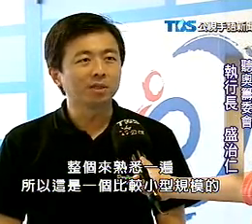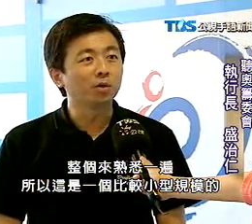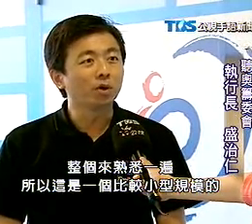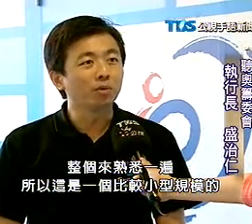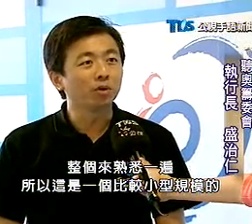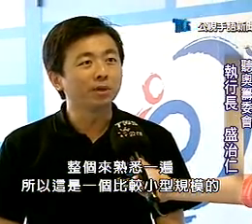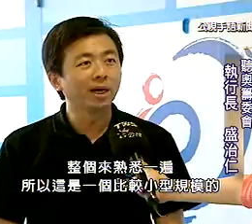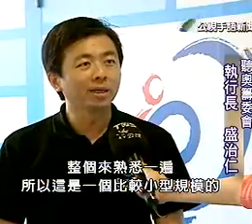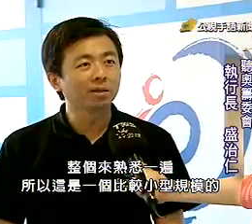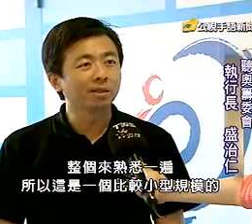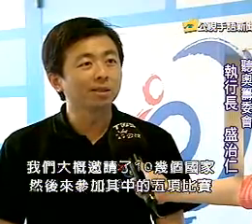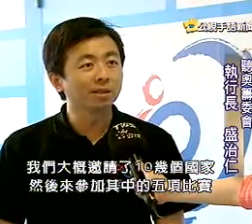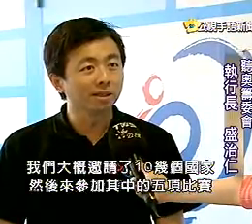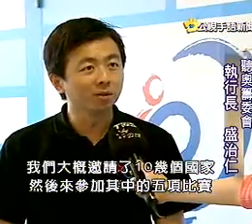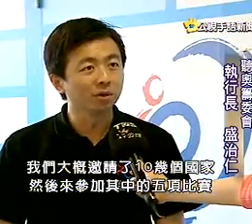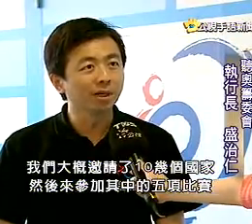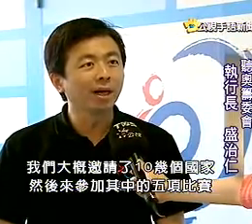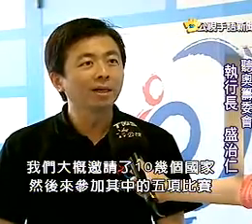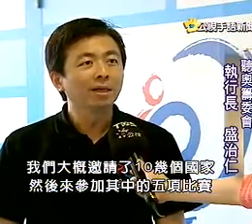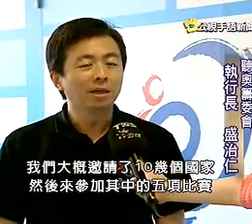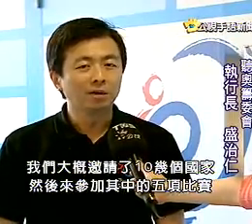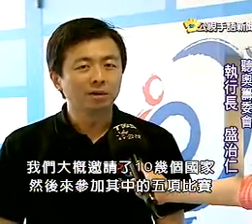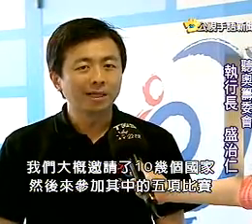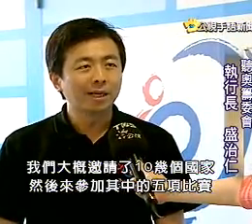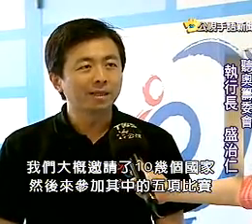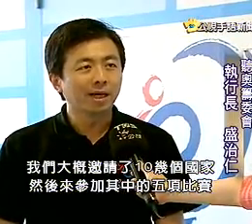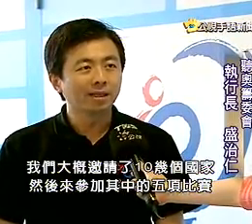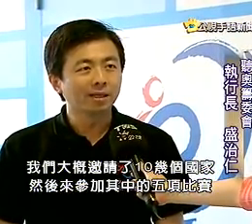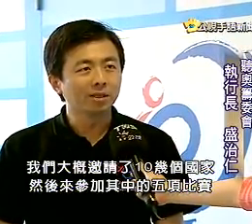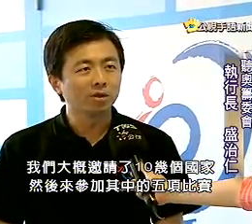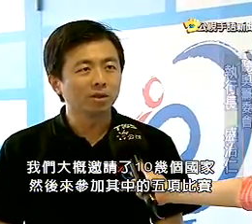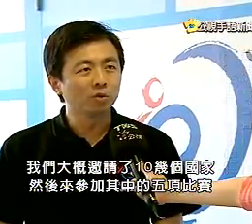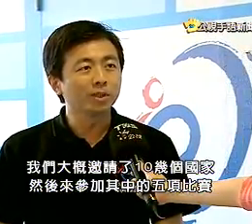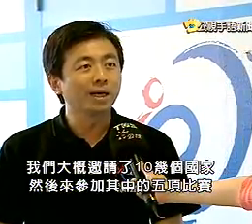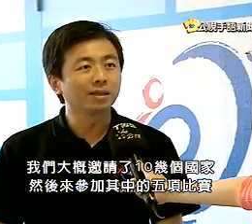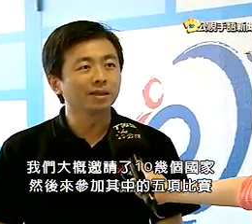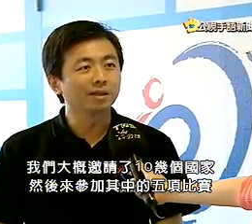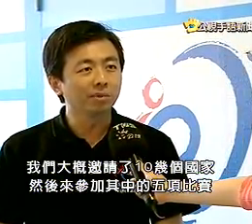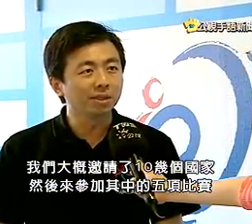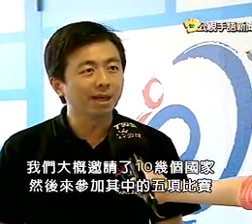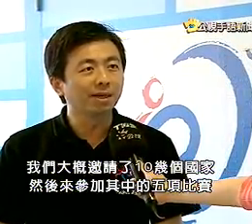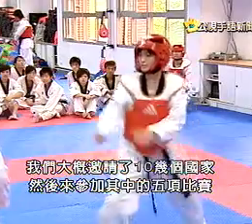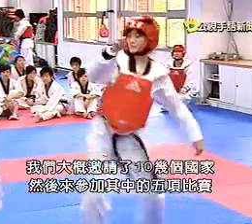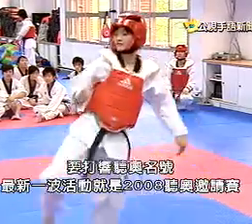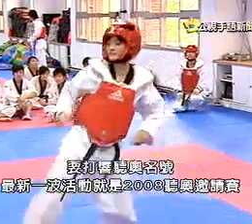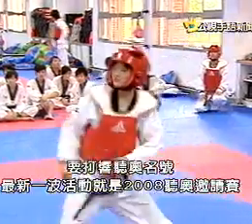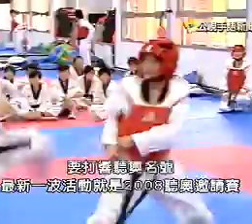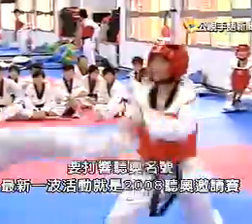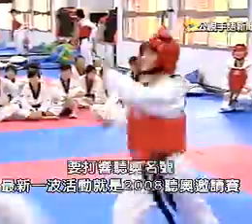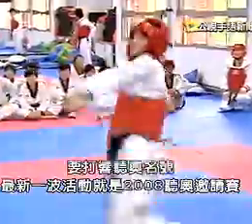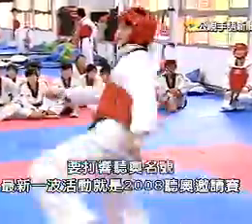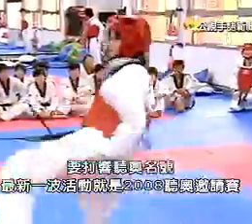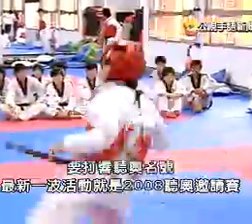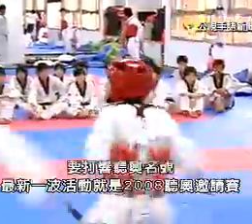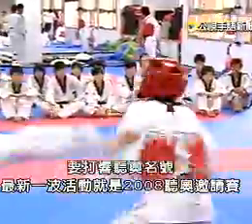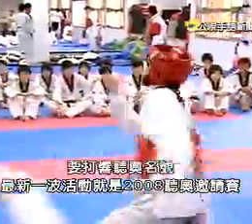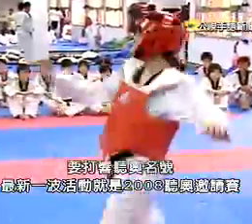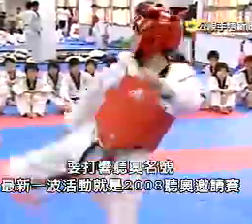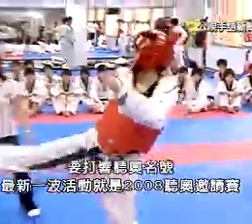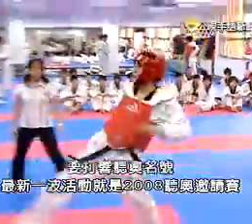型规模的，我们大概邀请了十几个国家，然后来参加其中那个五项的这个比赛啊。 要打响听奥名号，最